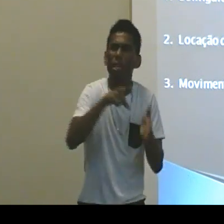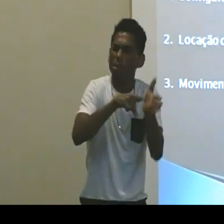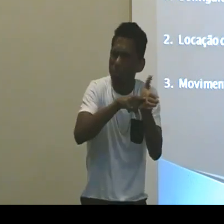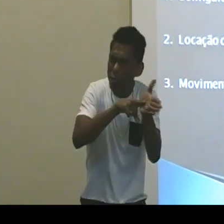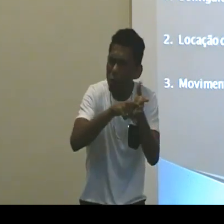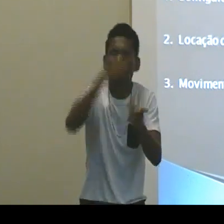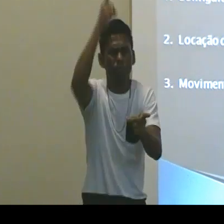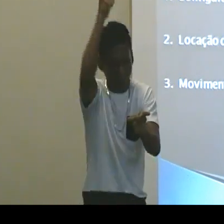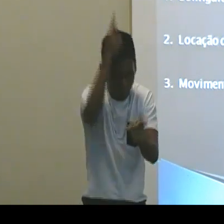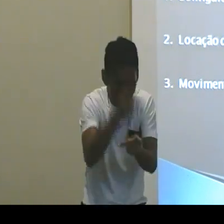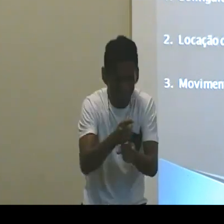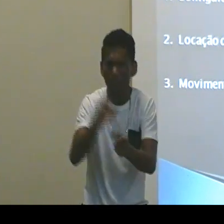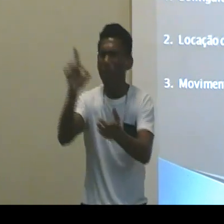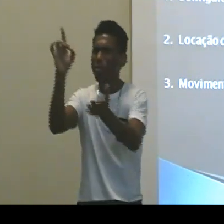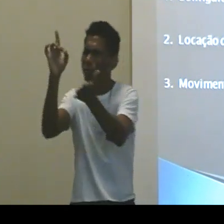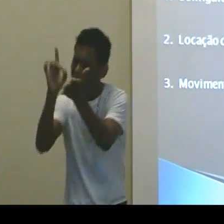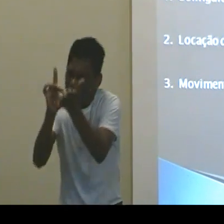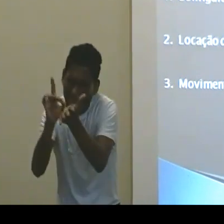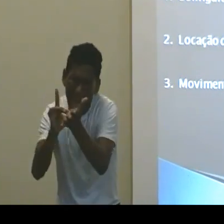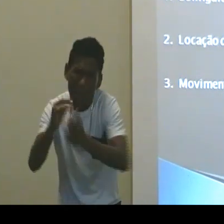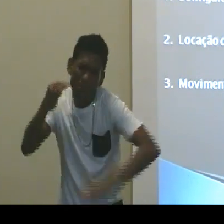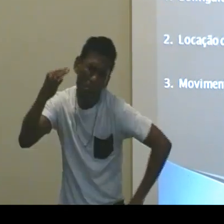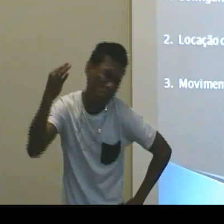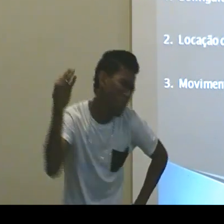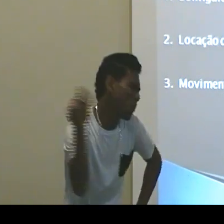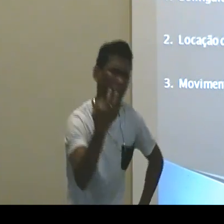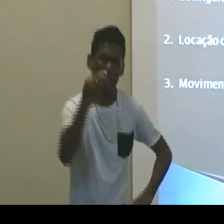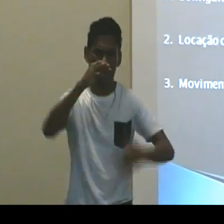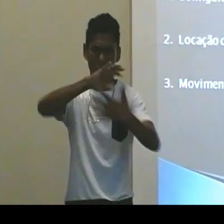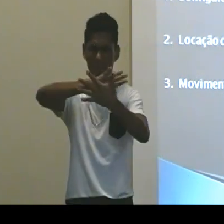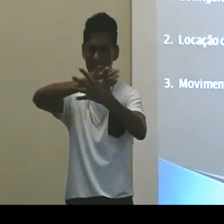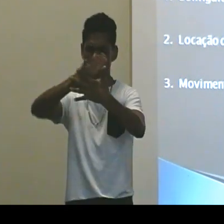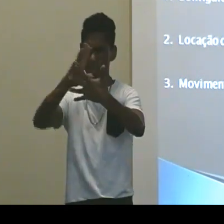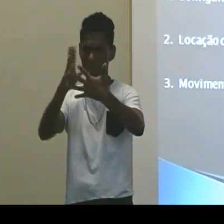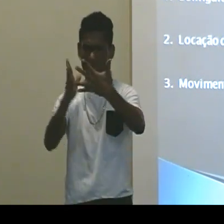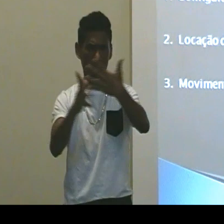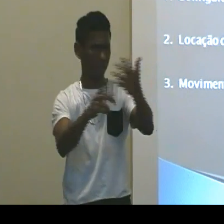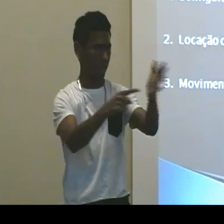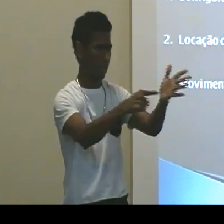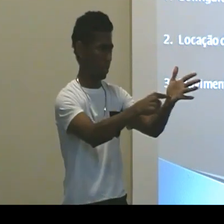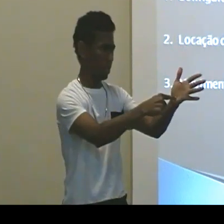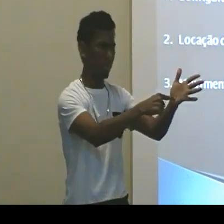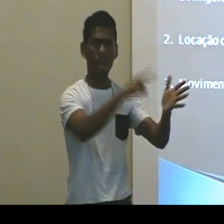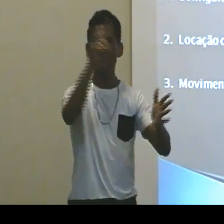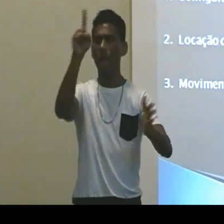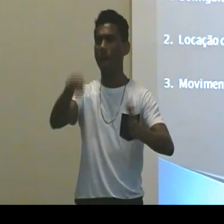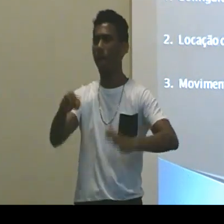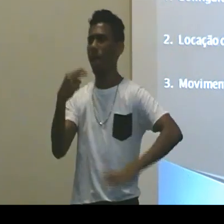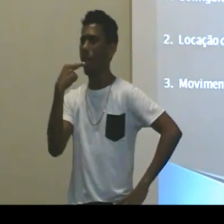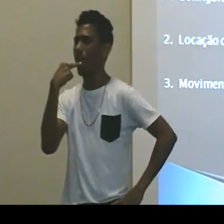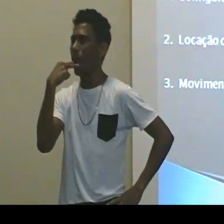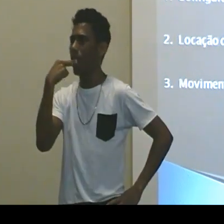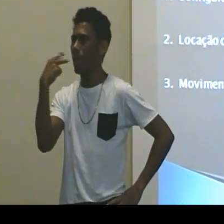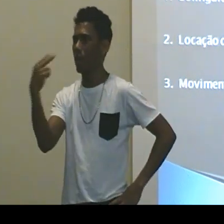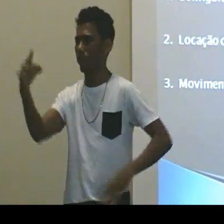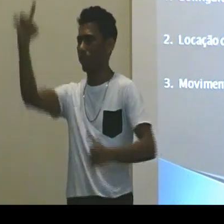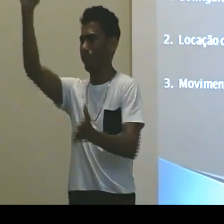envolvido. Pois é. A Lucinda diz que esses outros movimentos do corpo, expressões faciais,